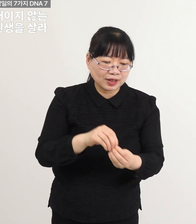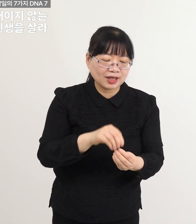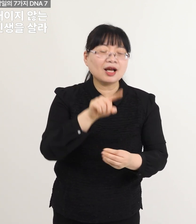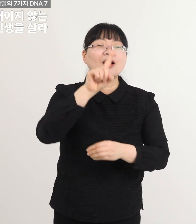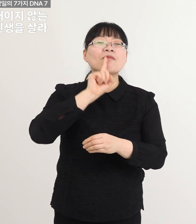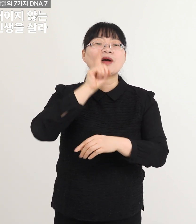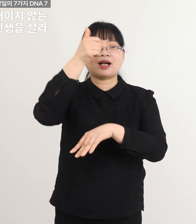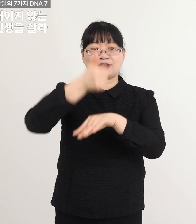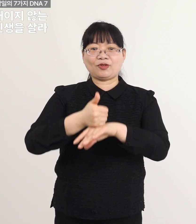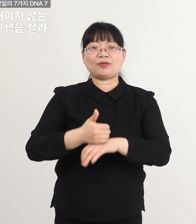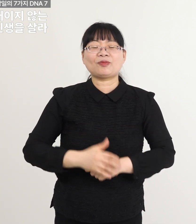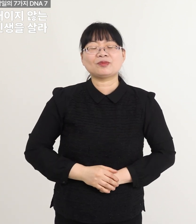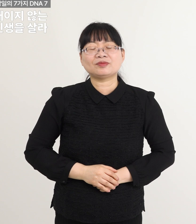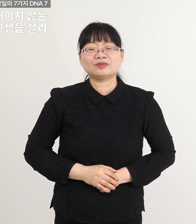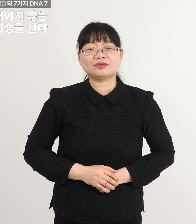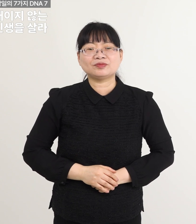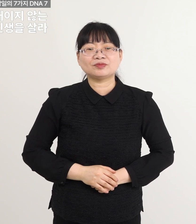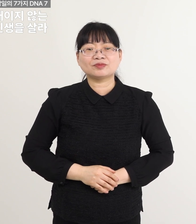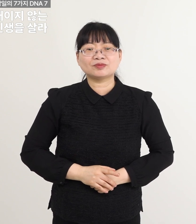무슨 얘기냐 하면